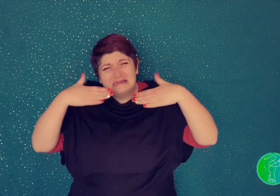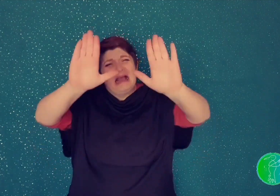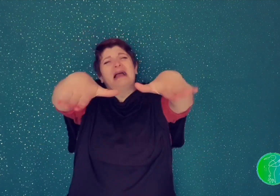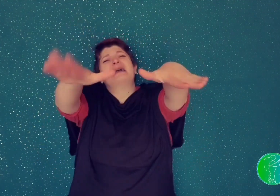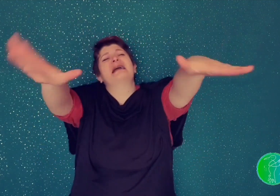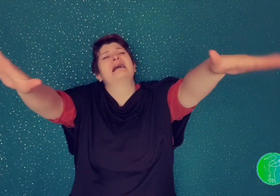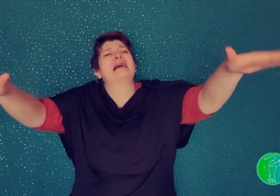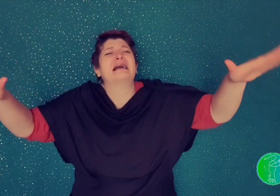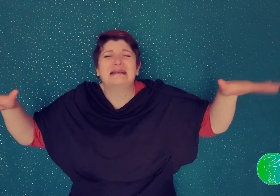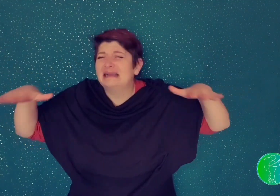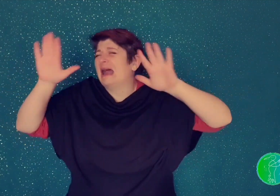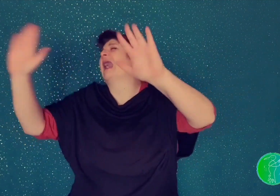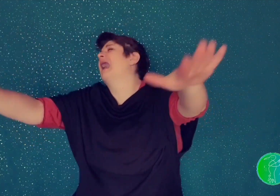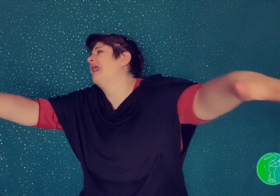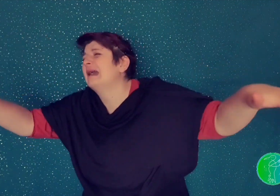porte.